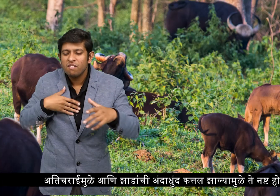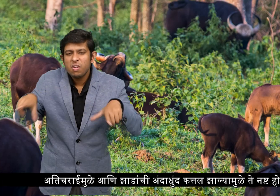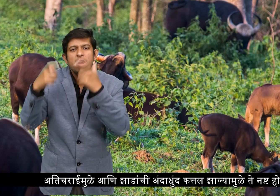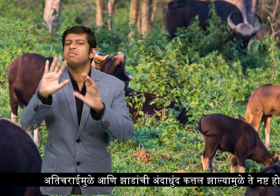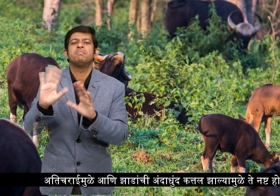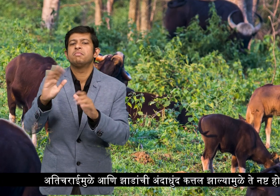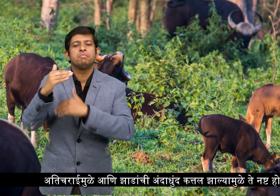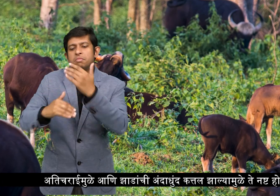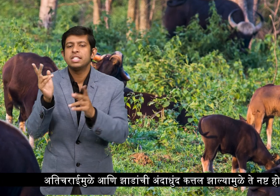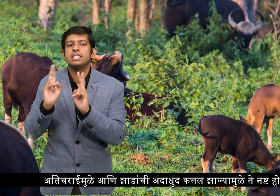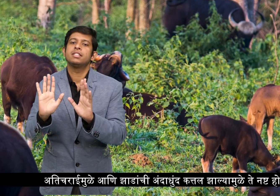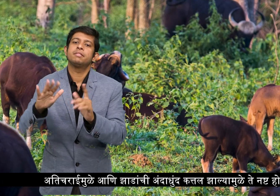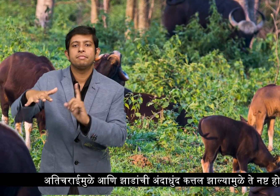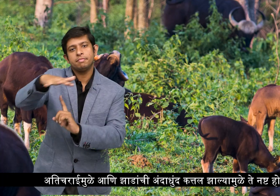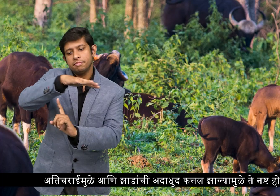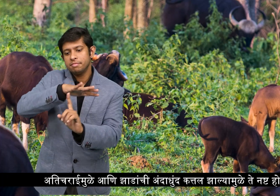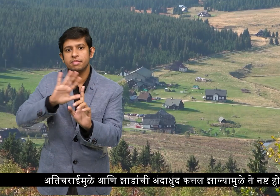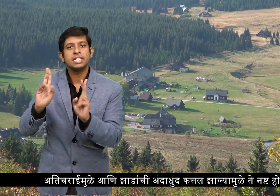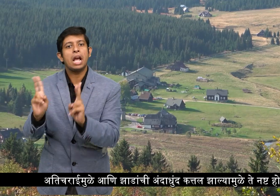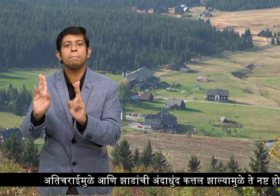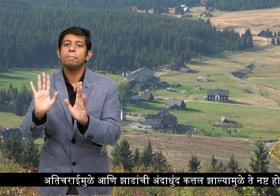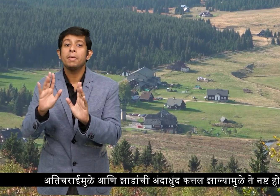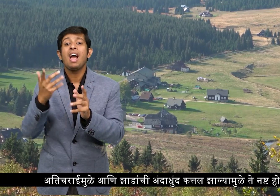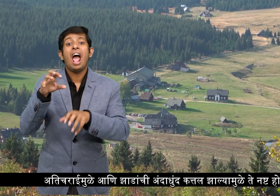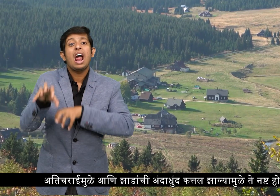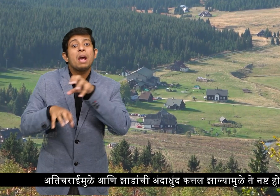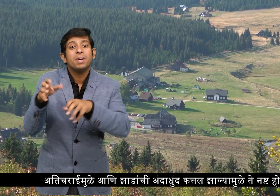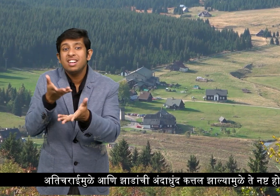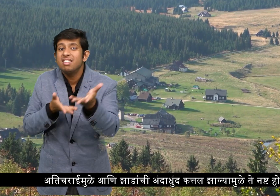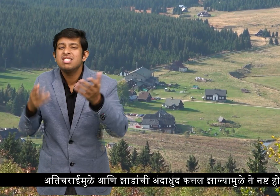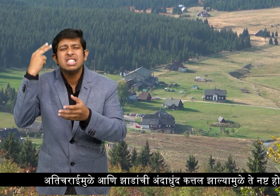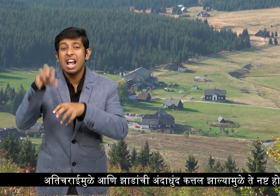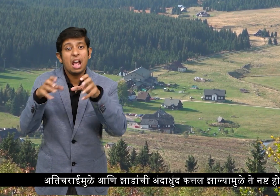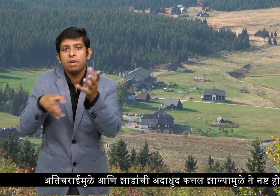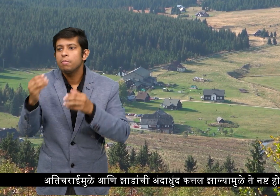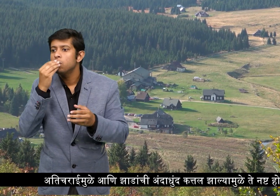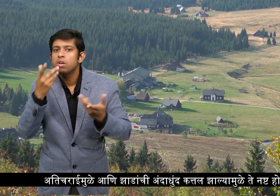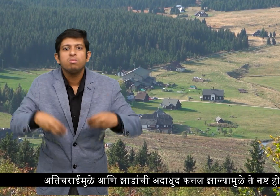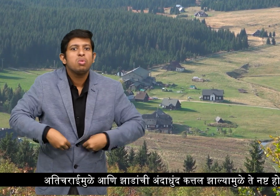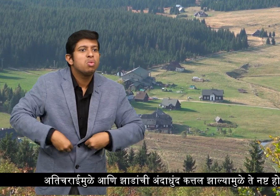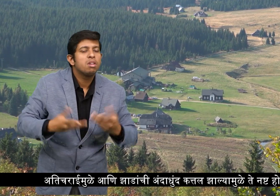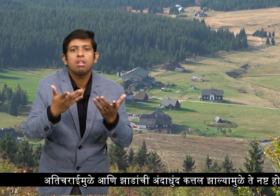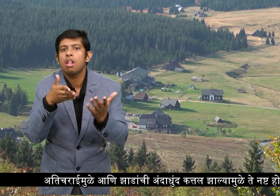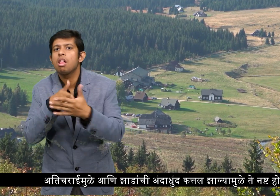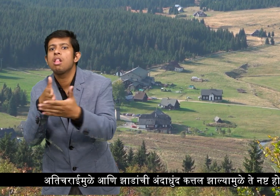अतिचाराईमुळे झाडांची अंधाधुंद कत्तल झाल्यामुळे ते नष्ट होण्याच्या मार्गावरच